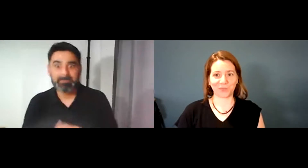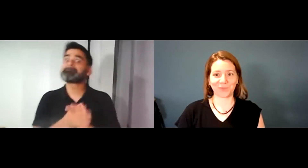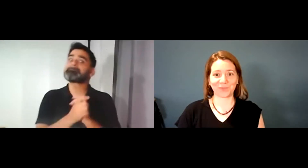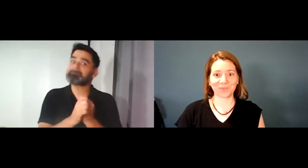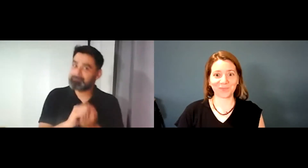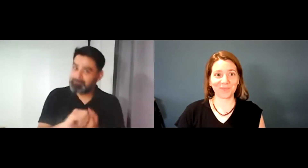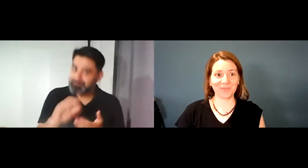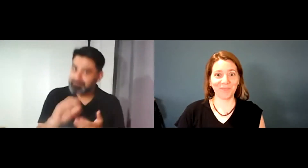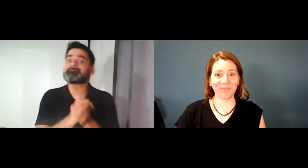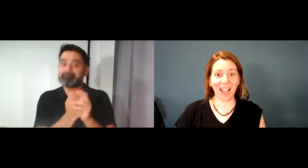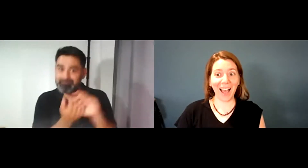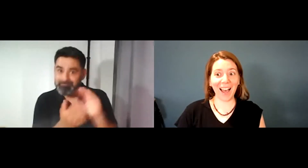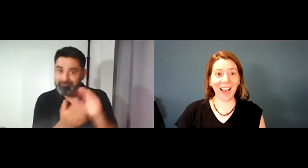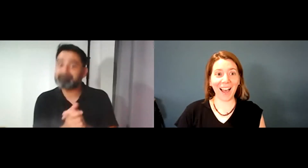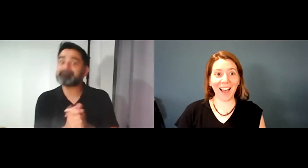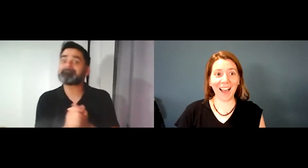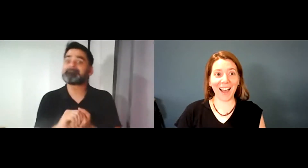Cierto. ¡Ay, qué bueno!